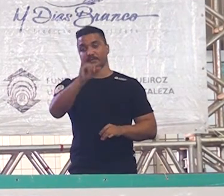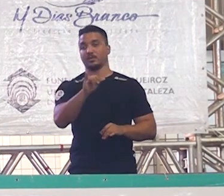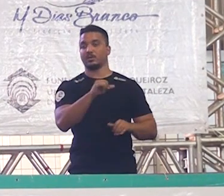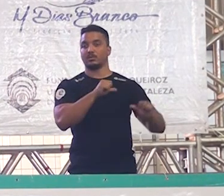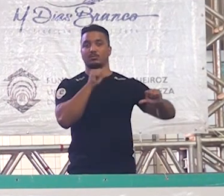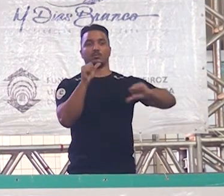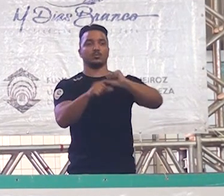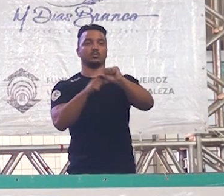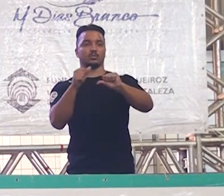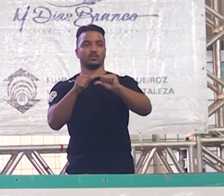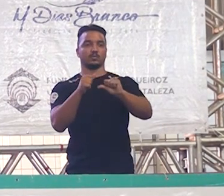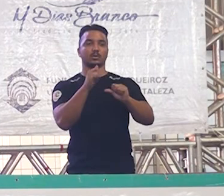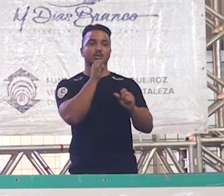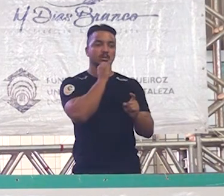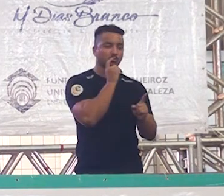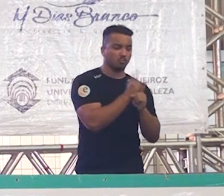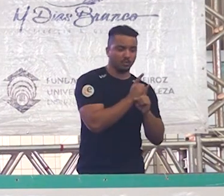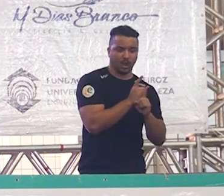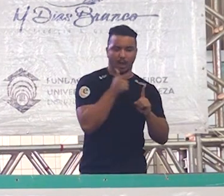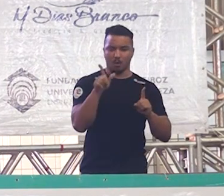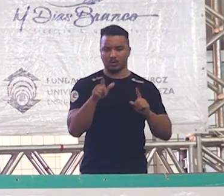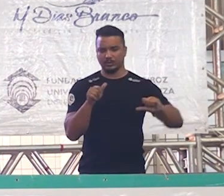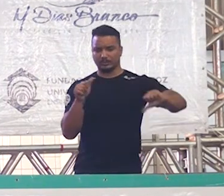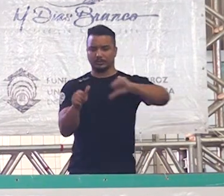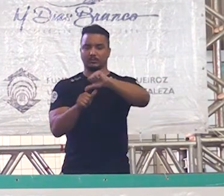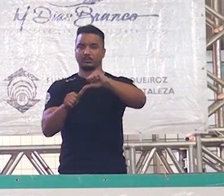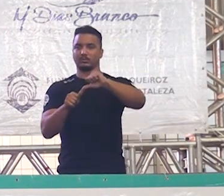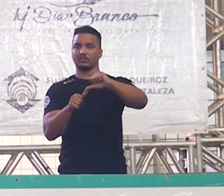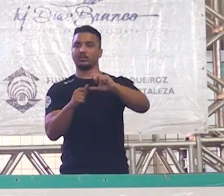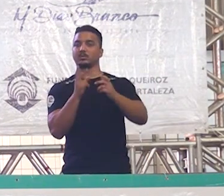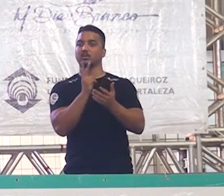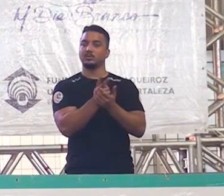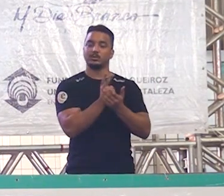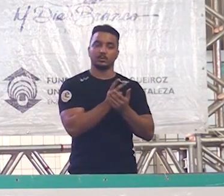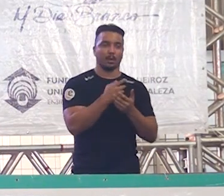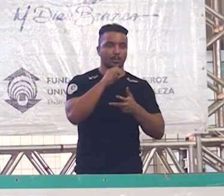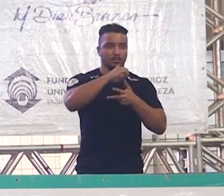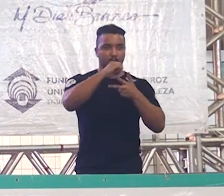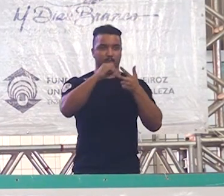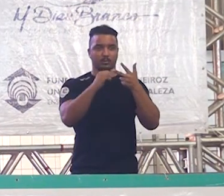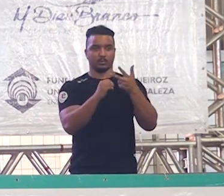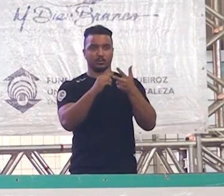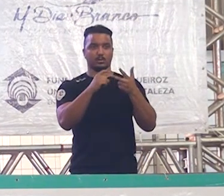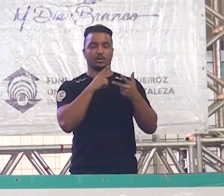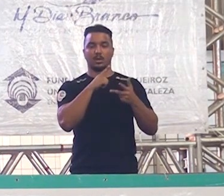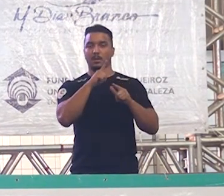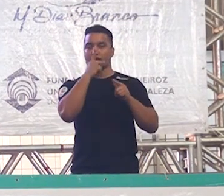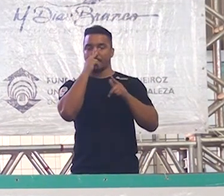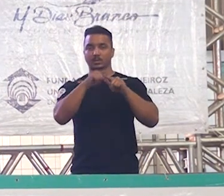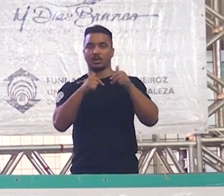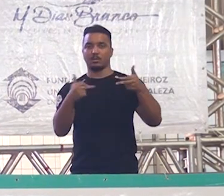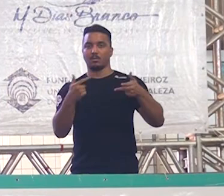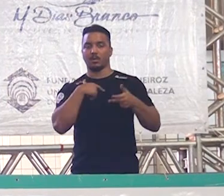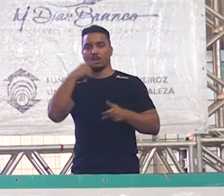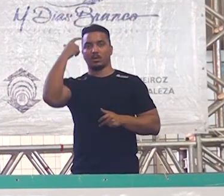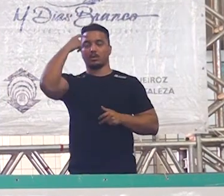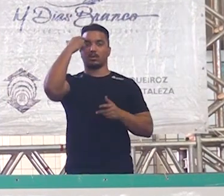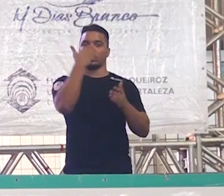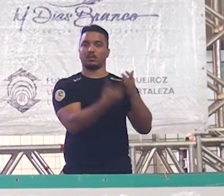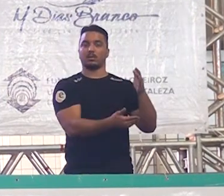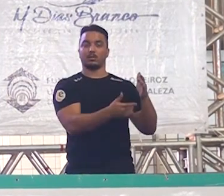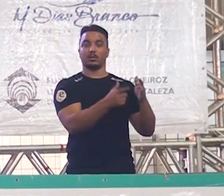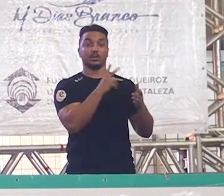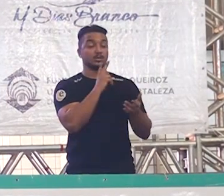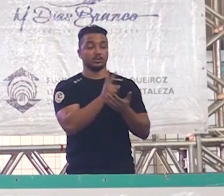a resposta que você encontrou por outra. Toda a questão do Enem, ela vem com um elemento distrator.